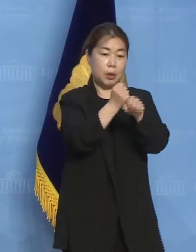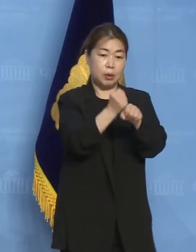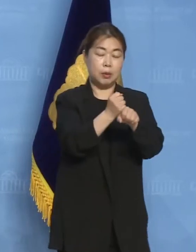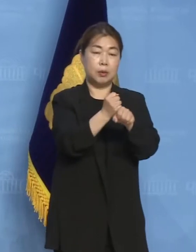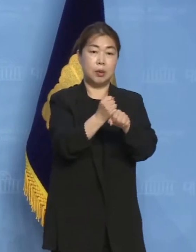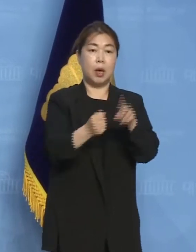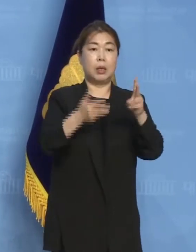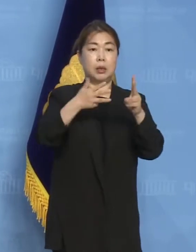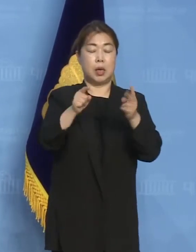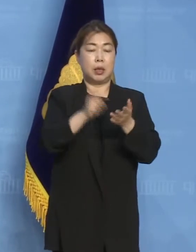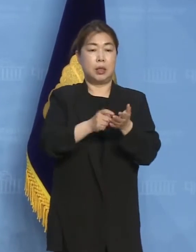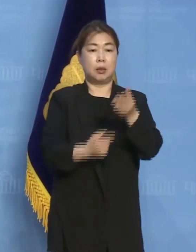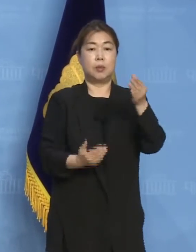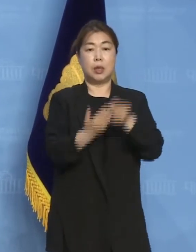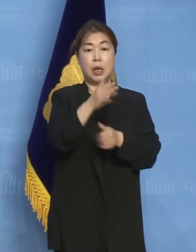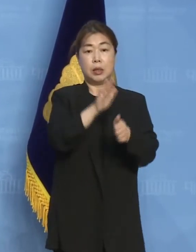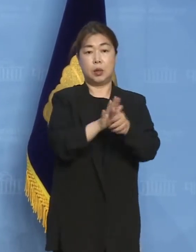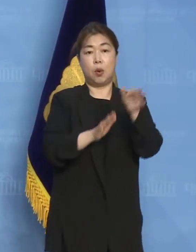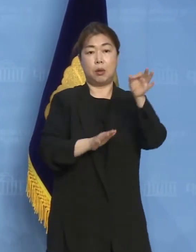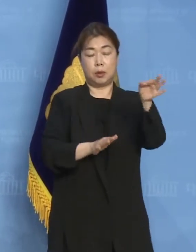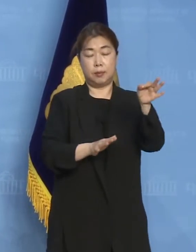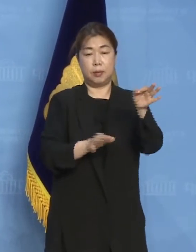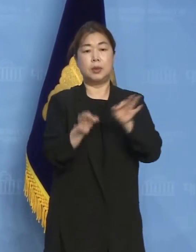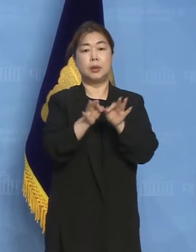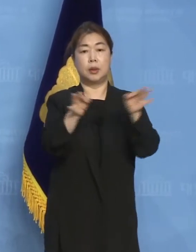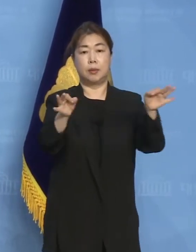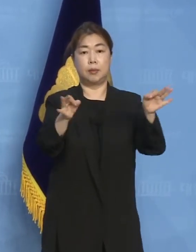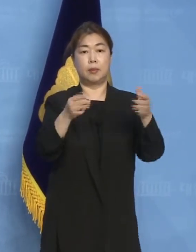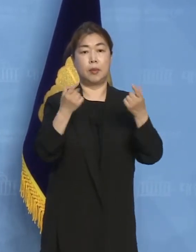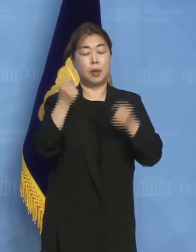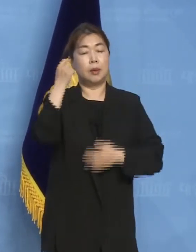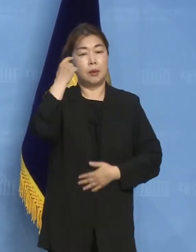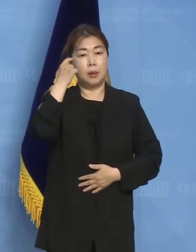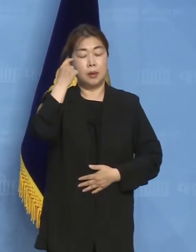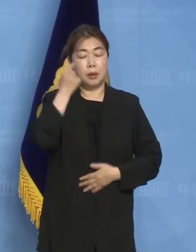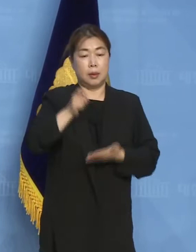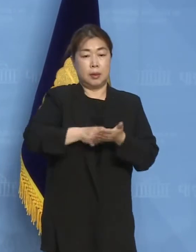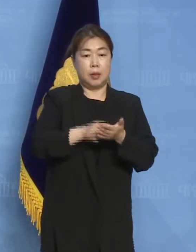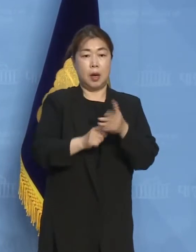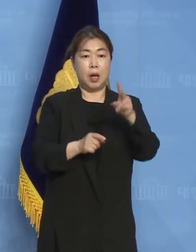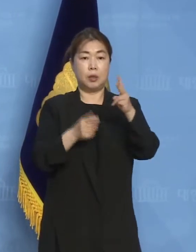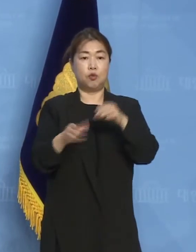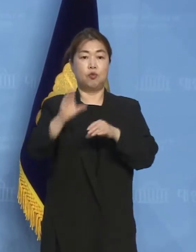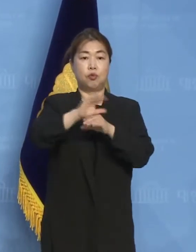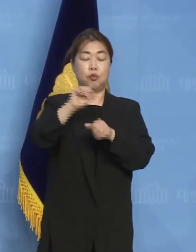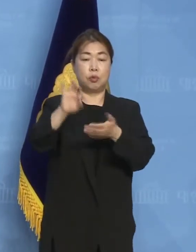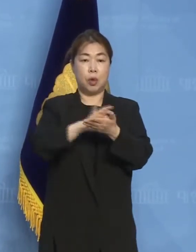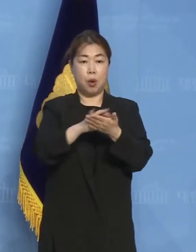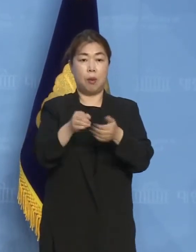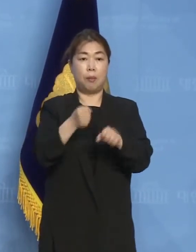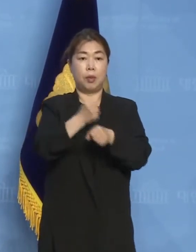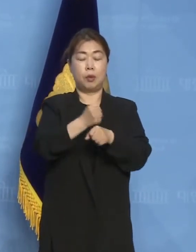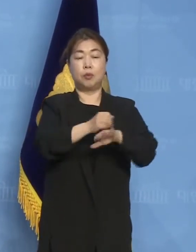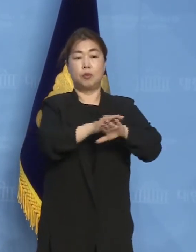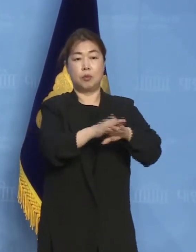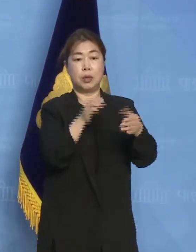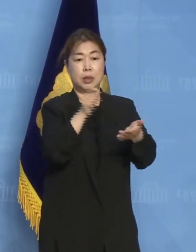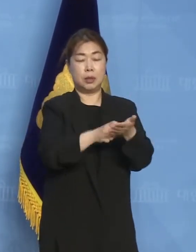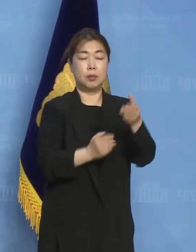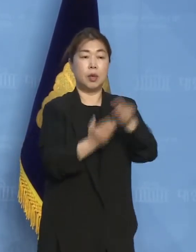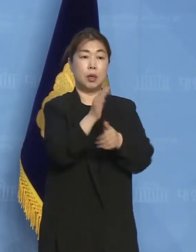은 2차 긴급재난지원금의 지급입니다. 신속한 추경 편성과 긴급재난지원금을